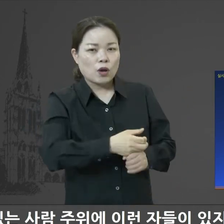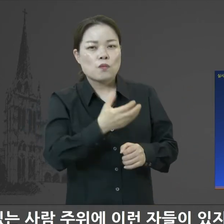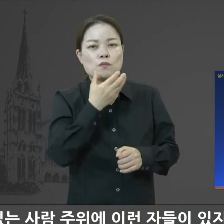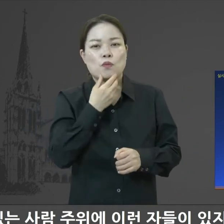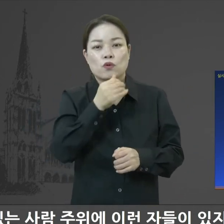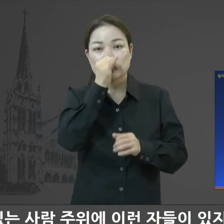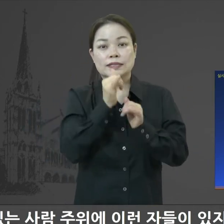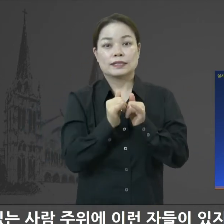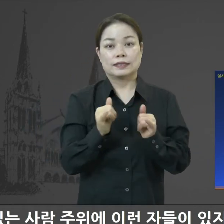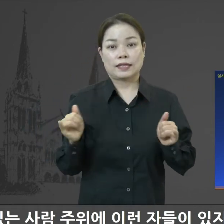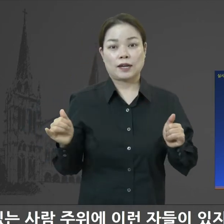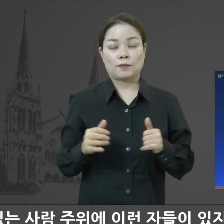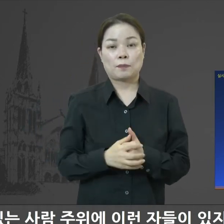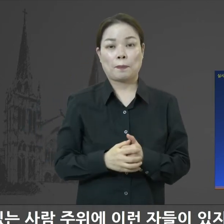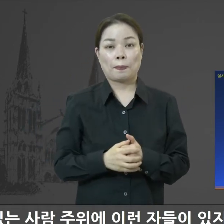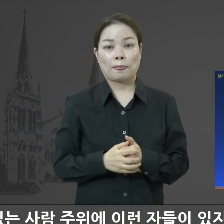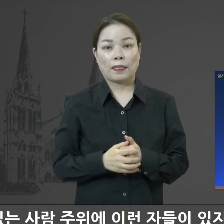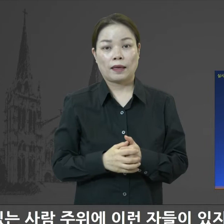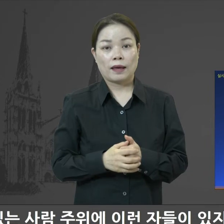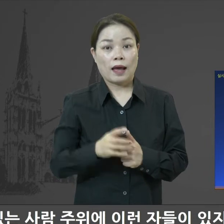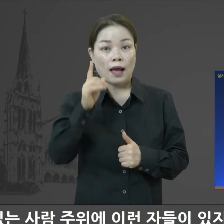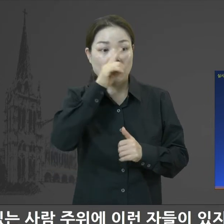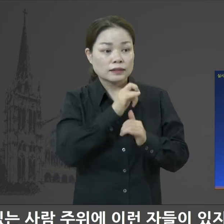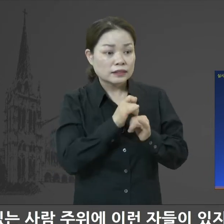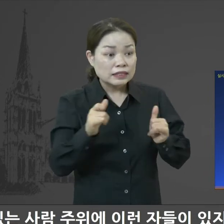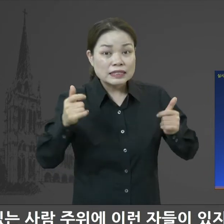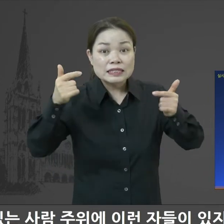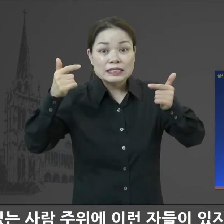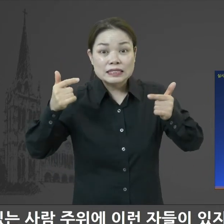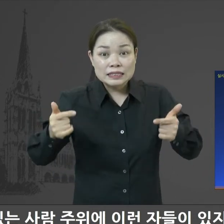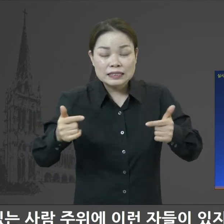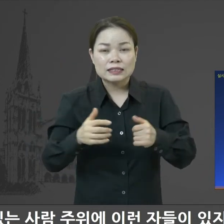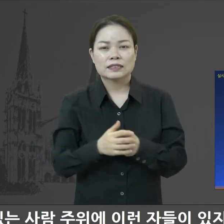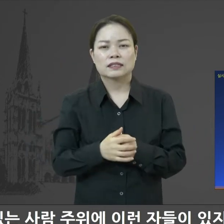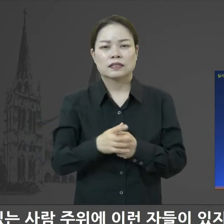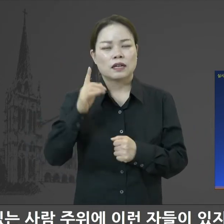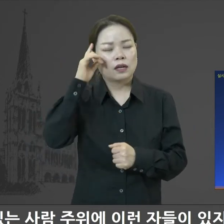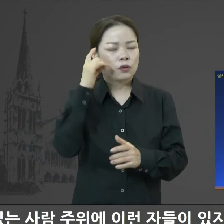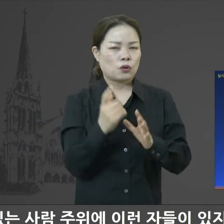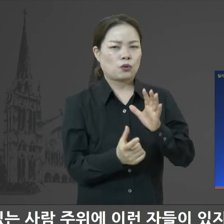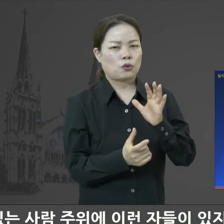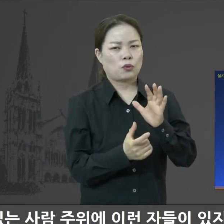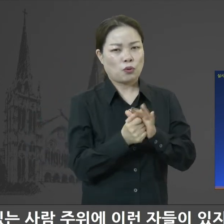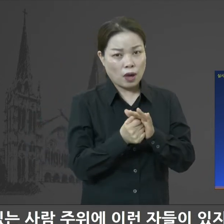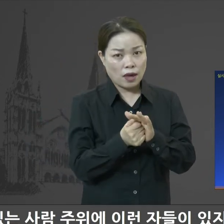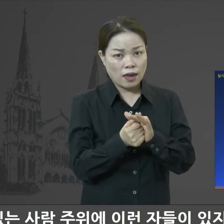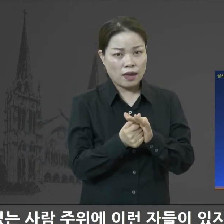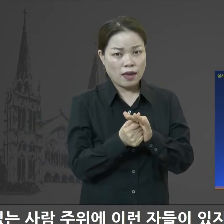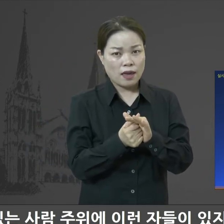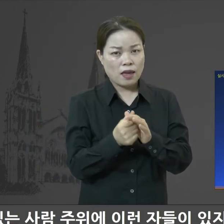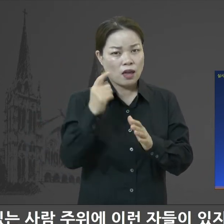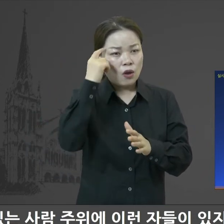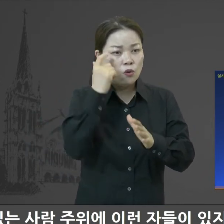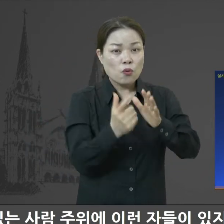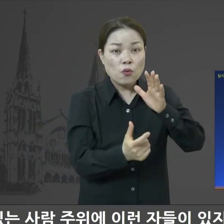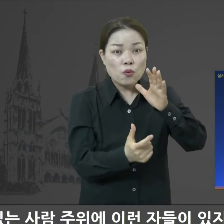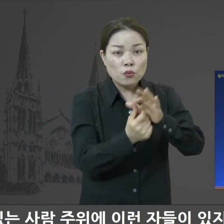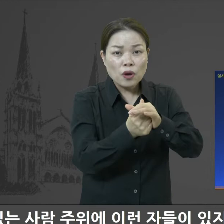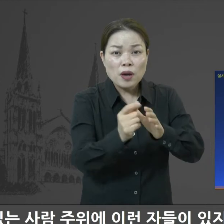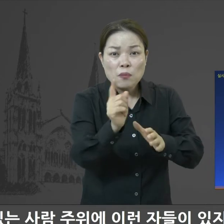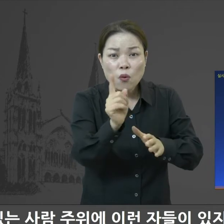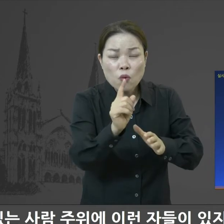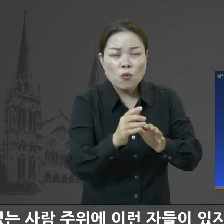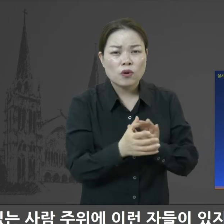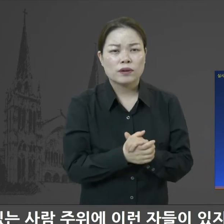있는 사람입니다. 악인들은 늘 꾀를 얘기하죠. 여러분, 오늘 여기서 꾀라는 단어는 어떤